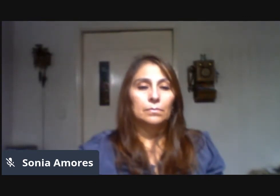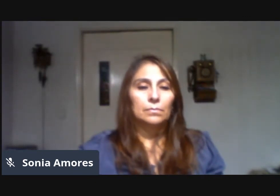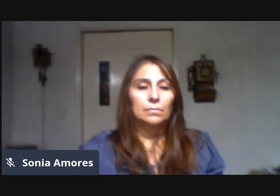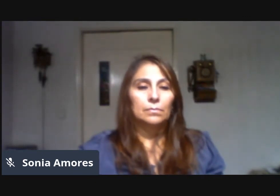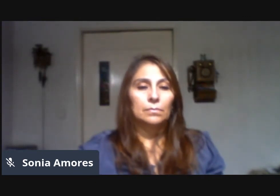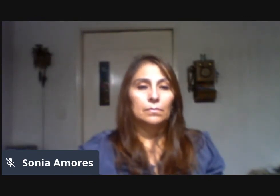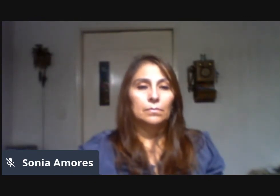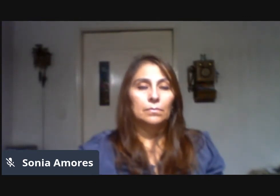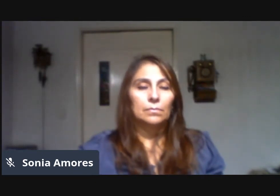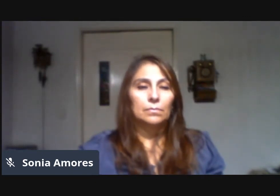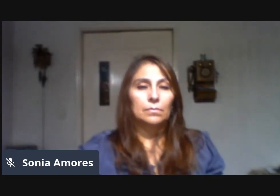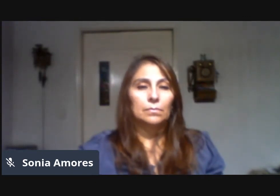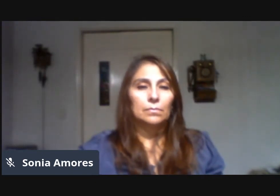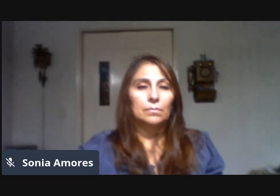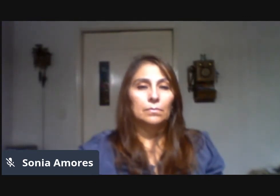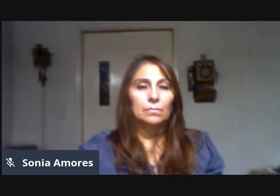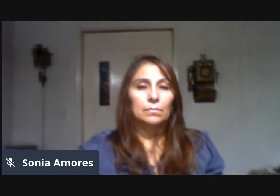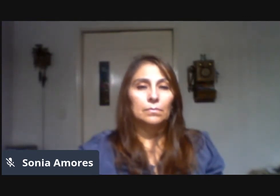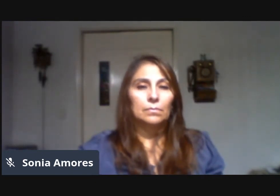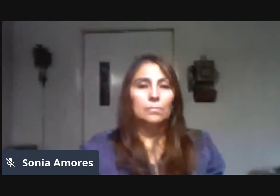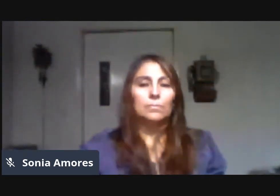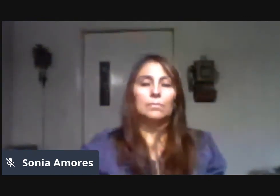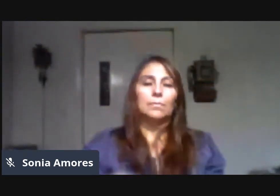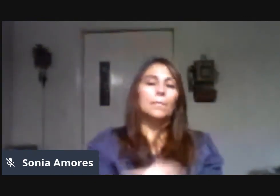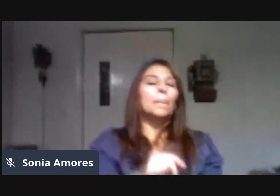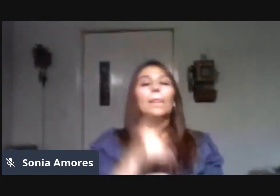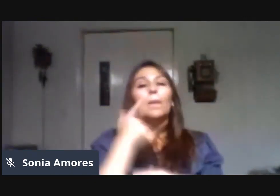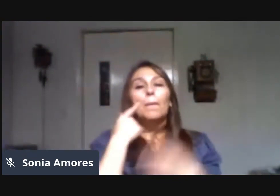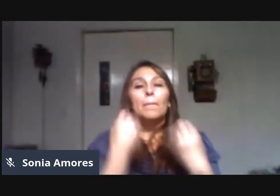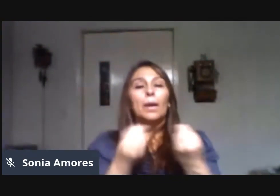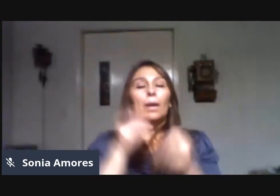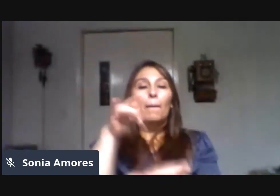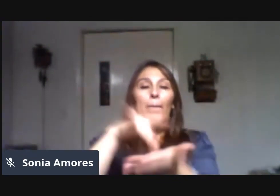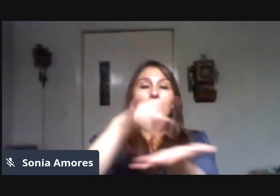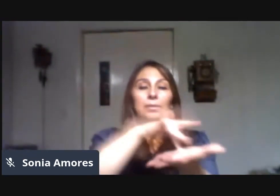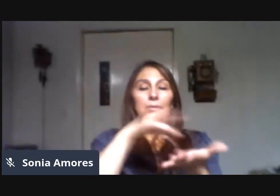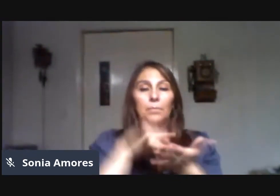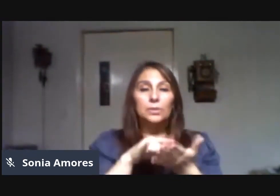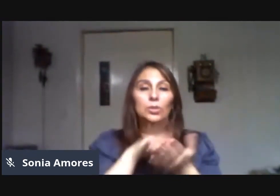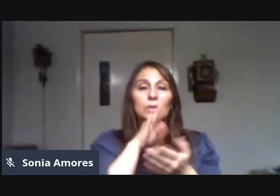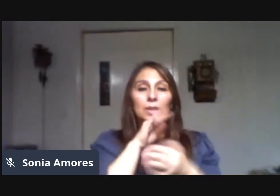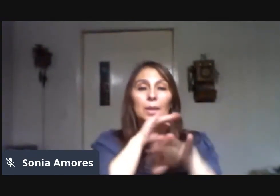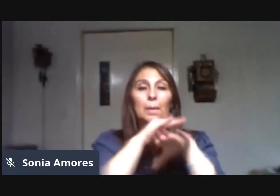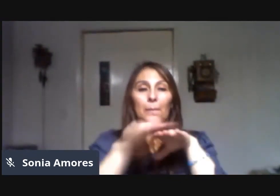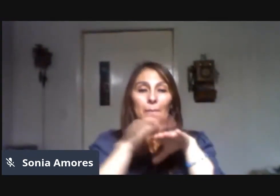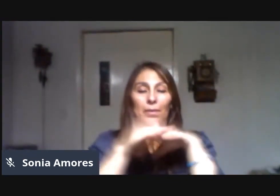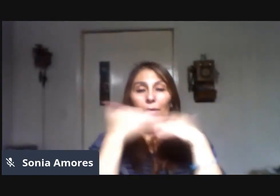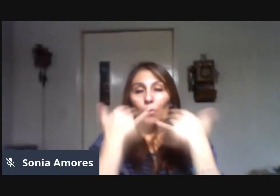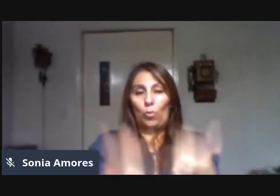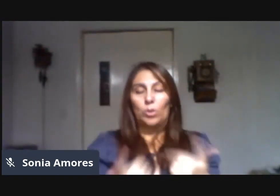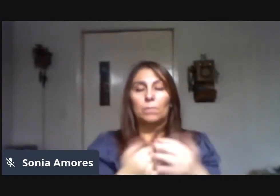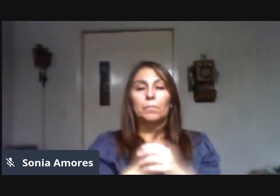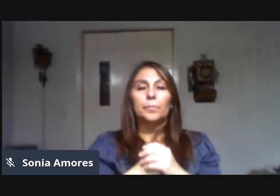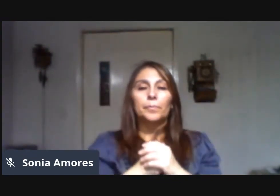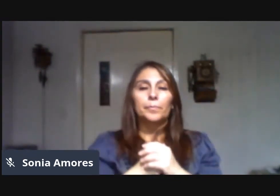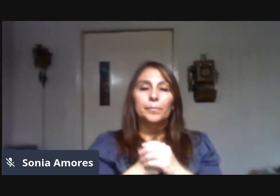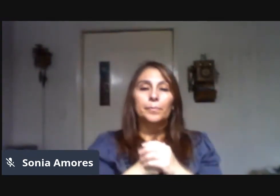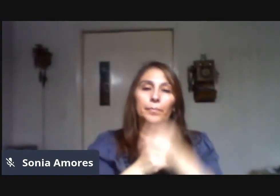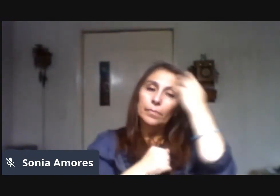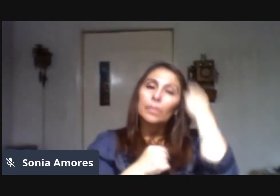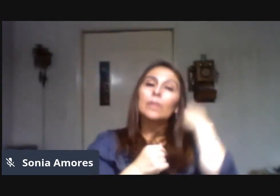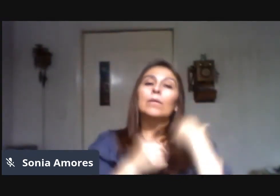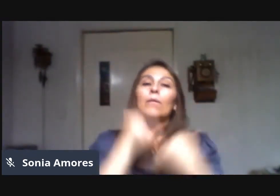información acertada desde la participación de los panelistas que estuvieron acompañándonos en esta jornada. Entonces, la última